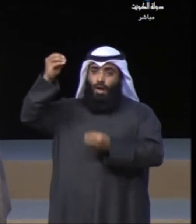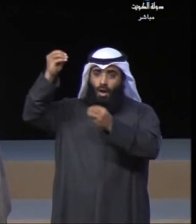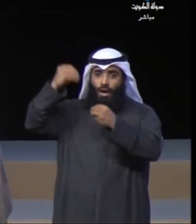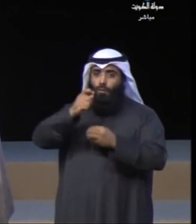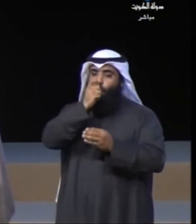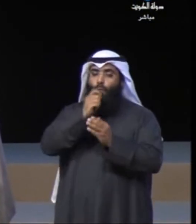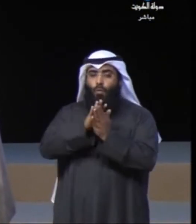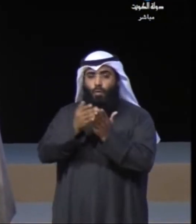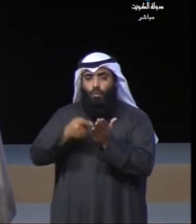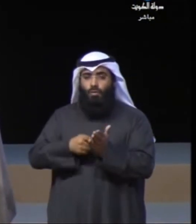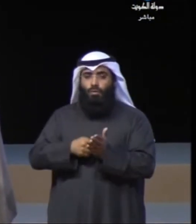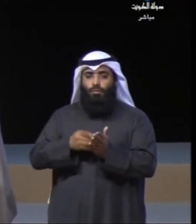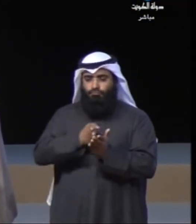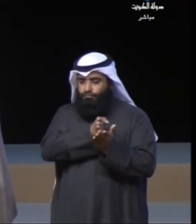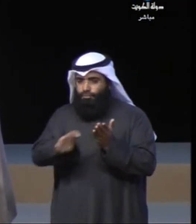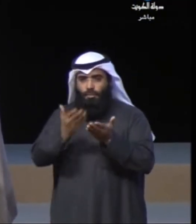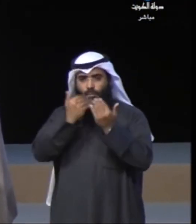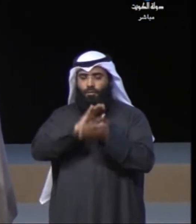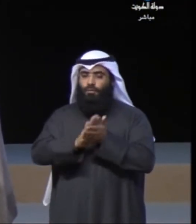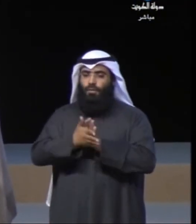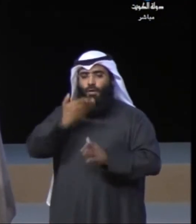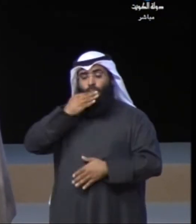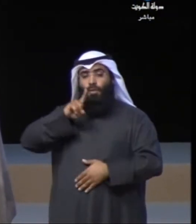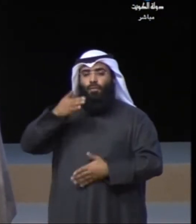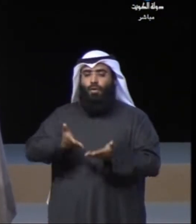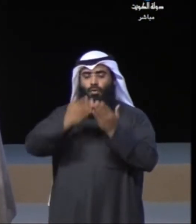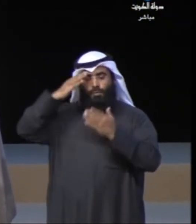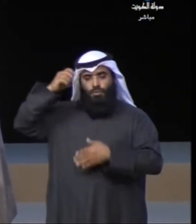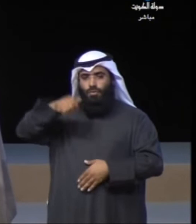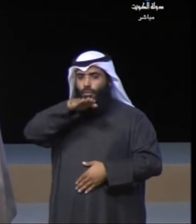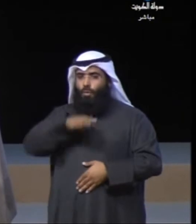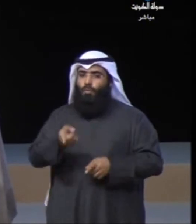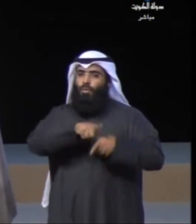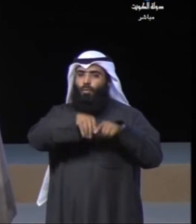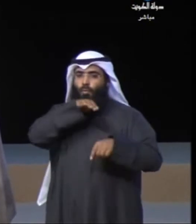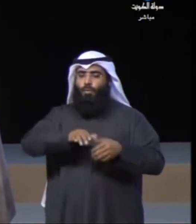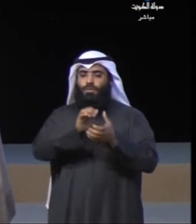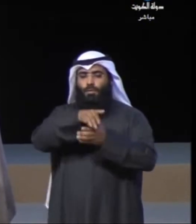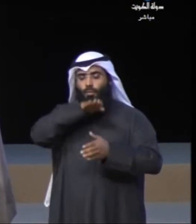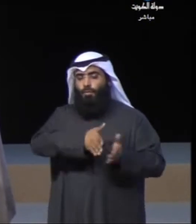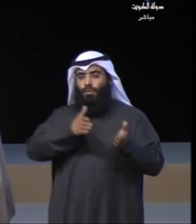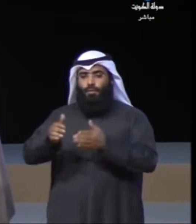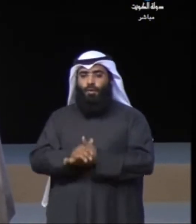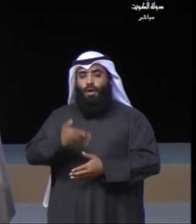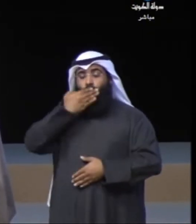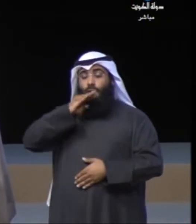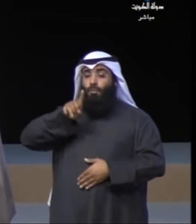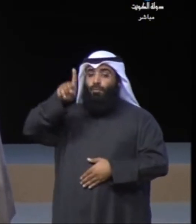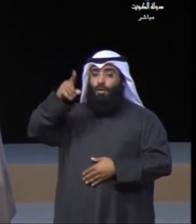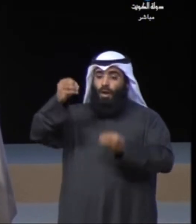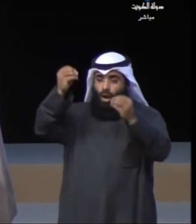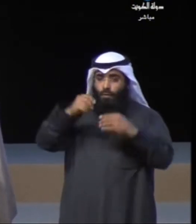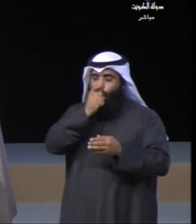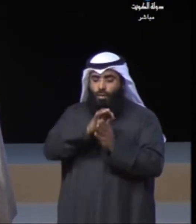الكتاب ولم يجعل له عوجا، والصلاة والسلام على رسوله وآله وصحبه أجمعين. الحمد لله الذي نور